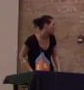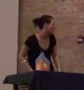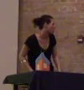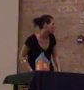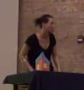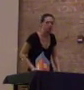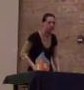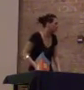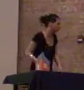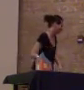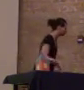esvoaçado.